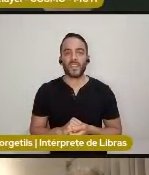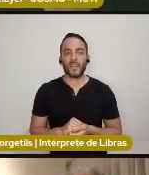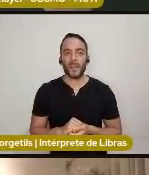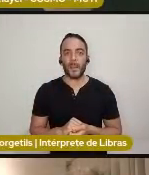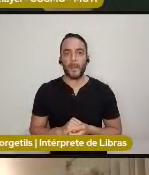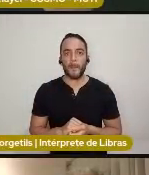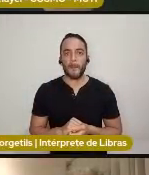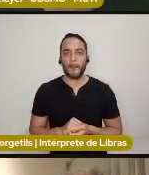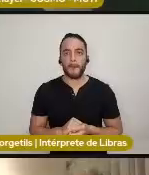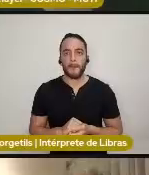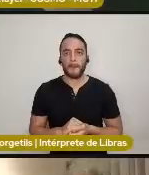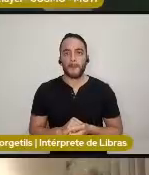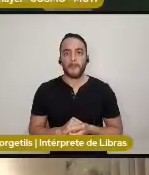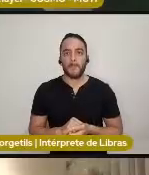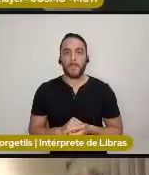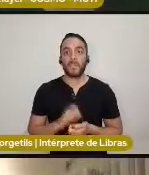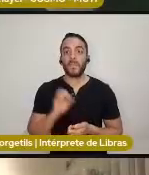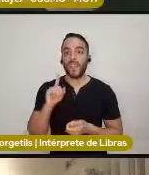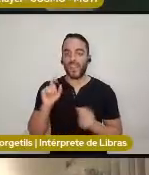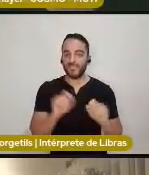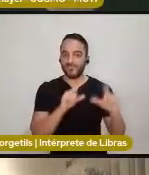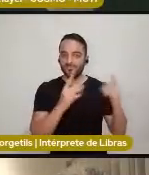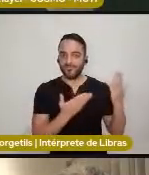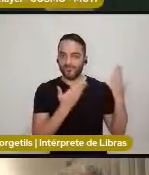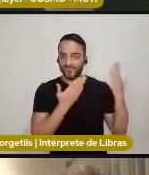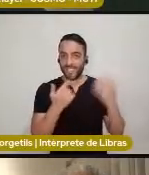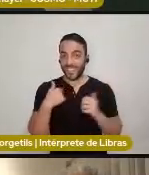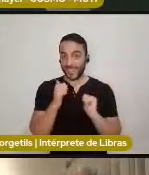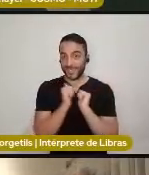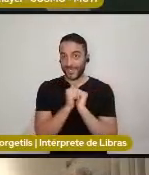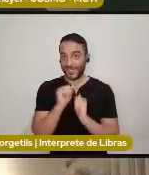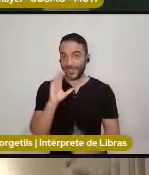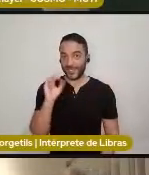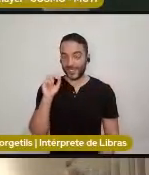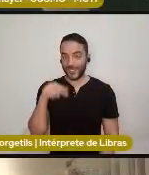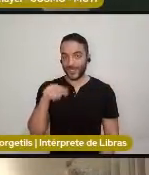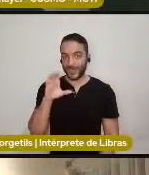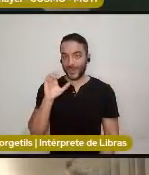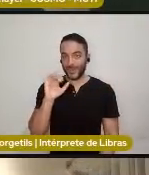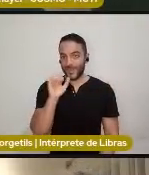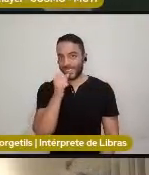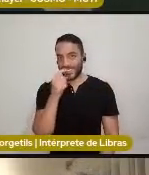Então, sou eu e Ana Conceição, em outras versões.